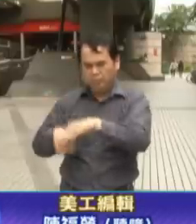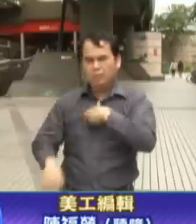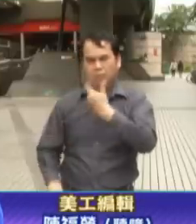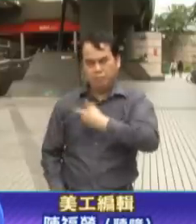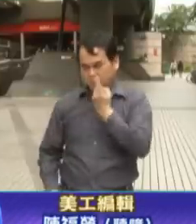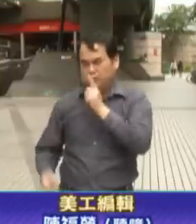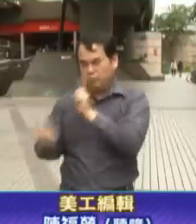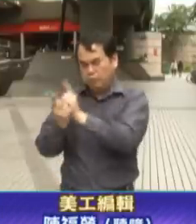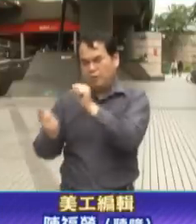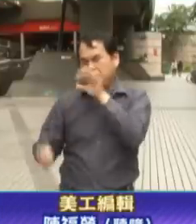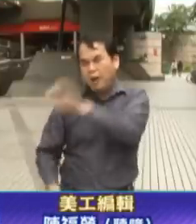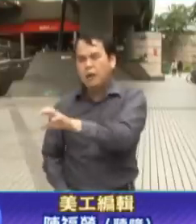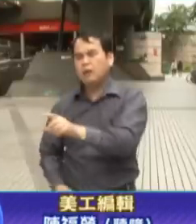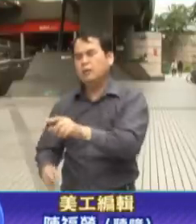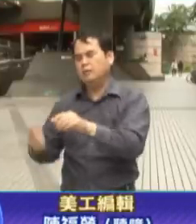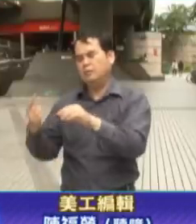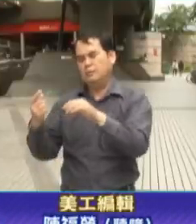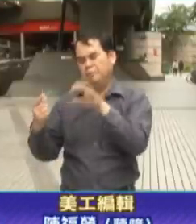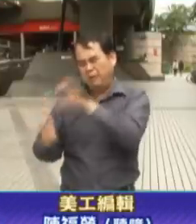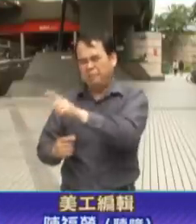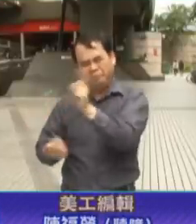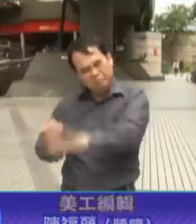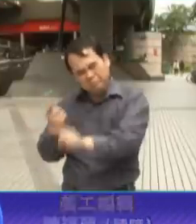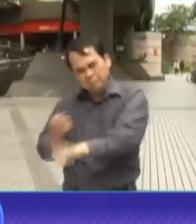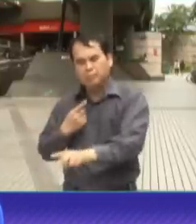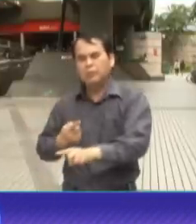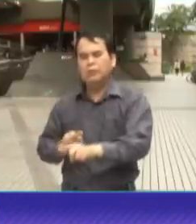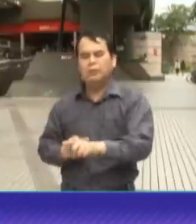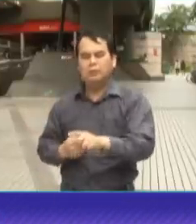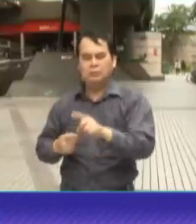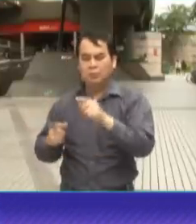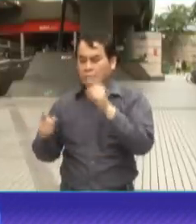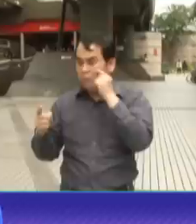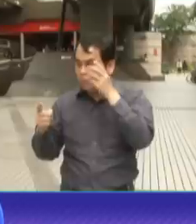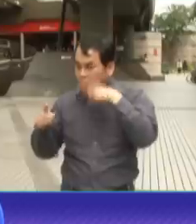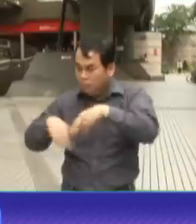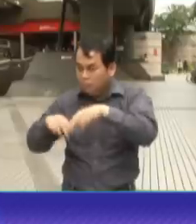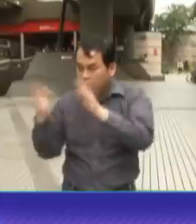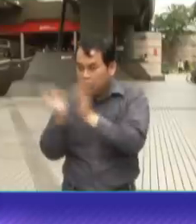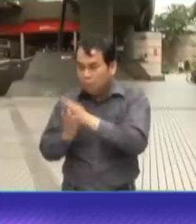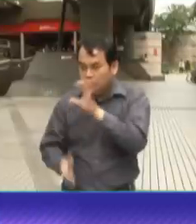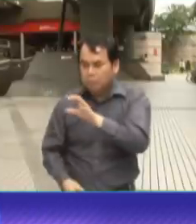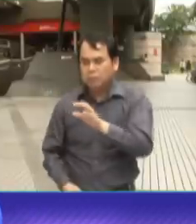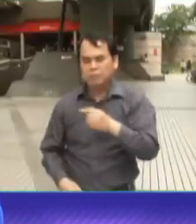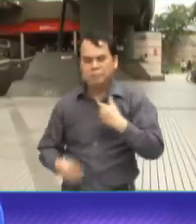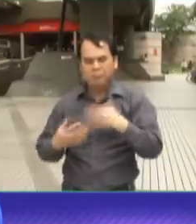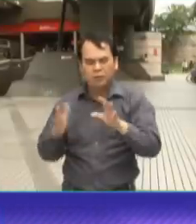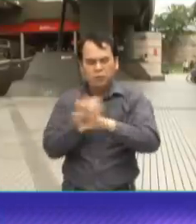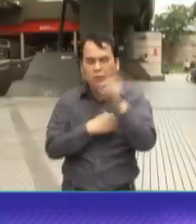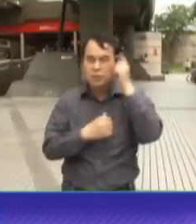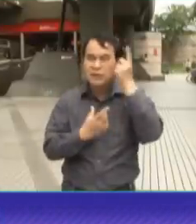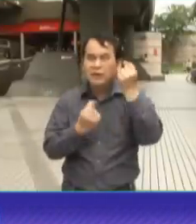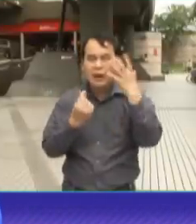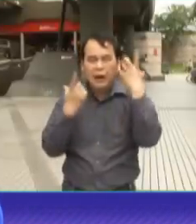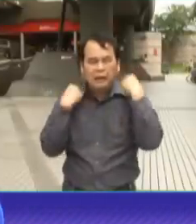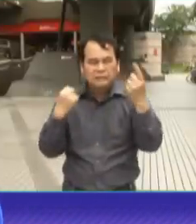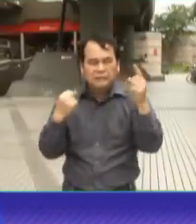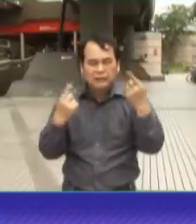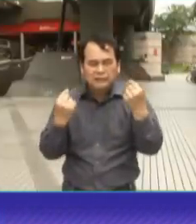方，我也会骂孩子，告诉他做错了。骂归骂，但是不要老是翻以前